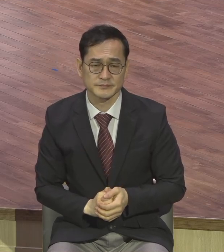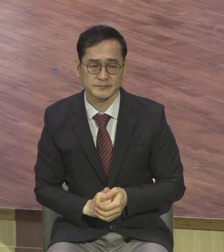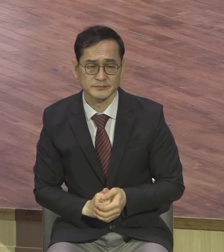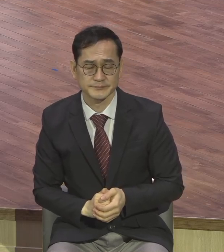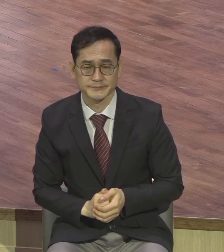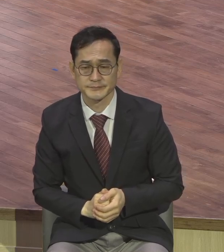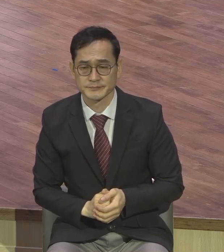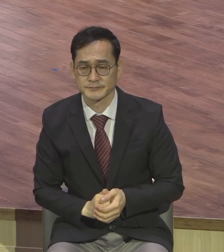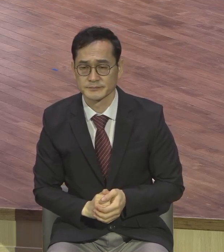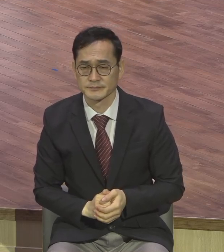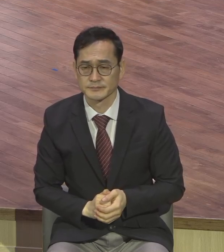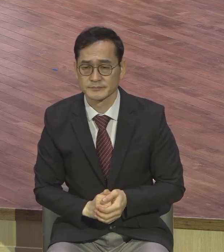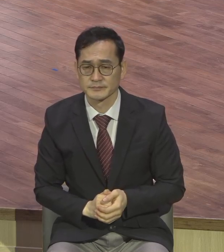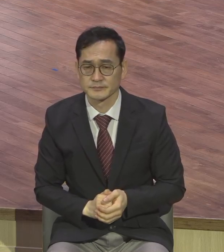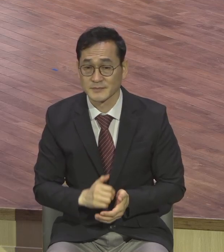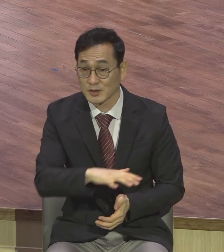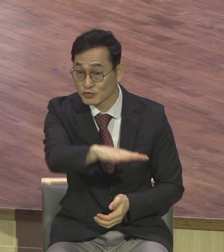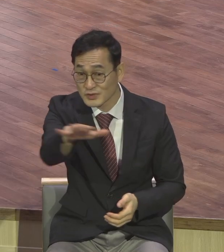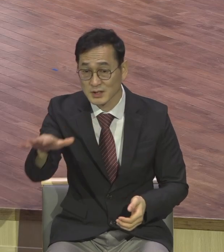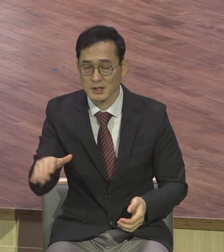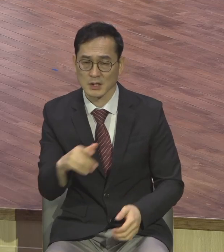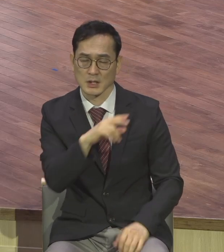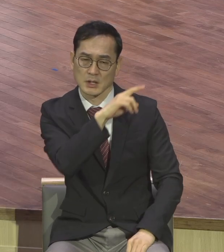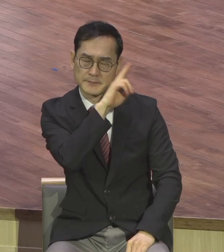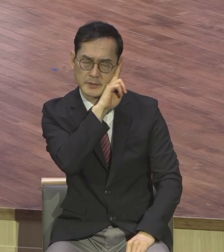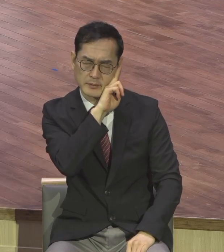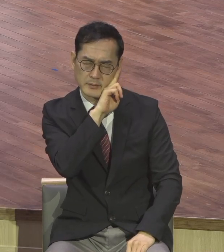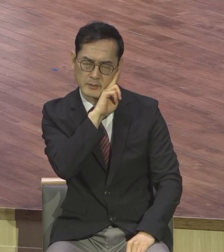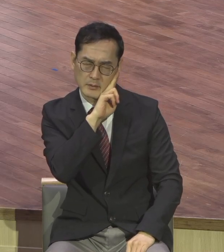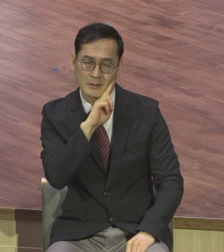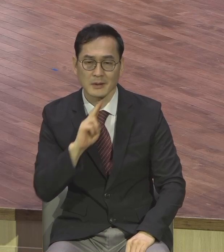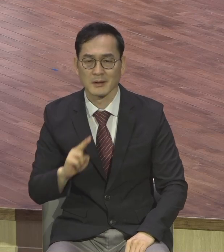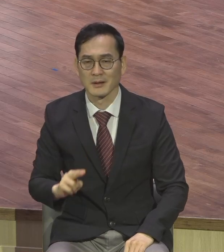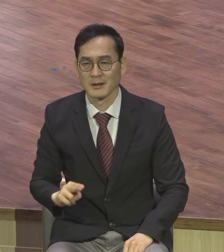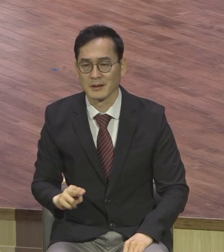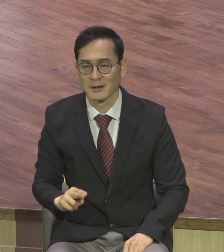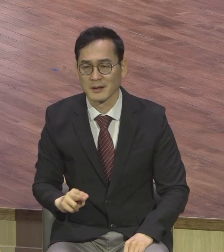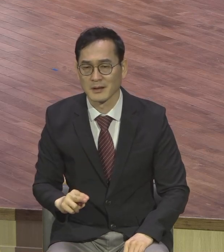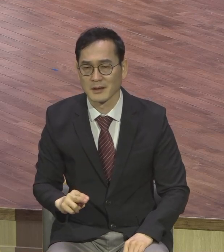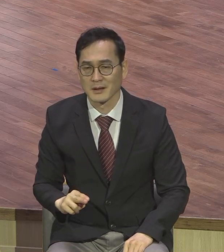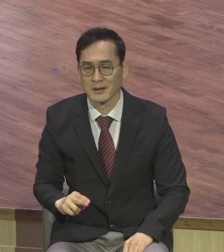우리 신앙생활은 너무 호화스러워서 감각이 없을 정도로